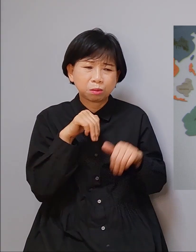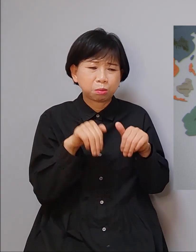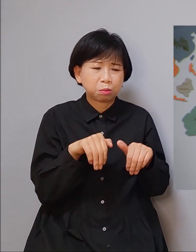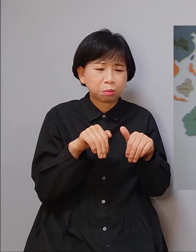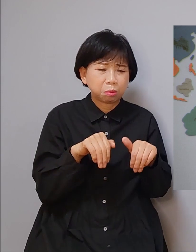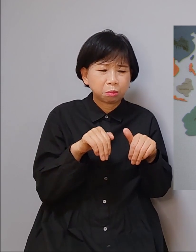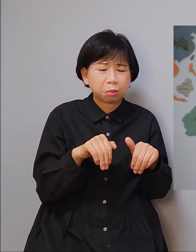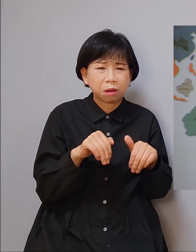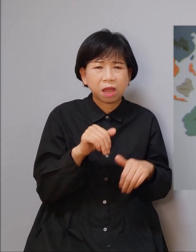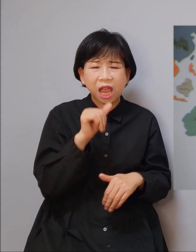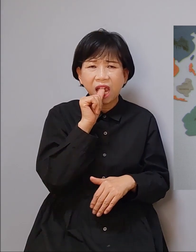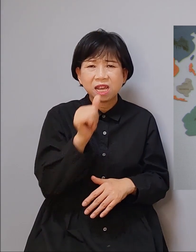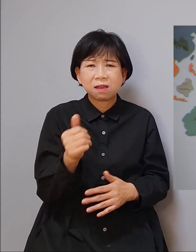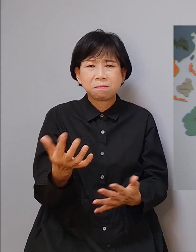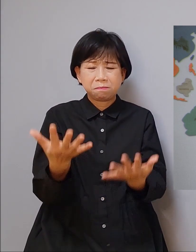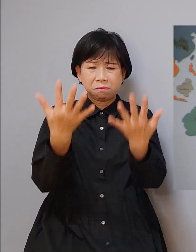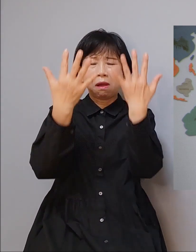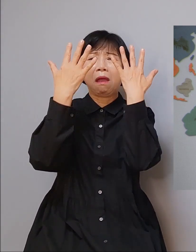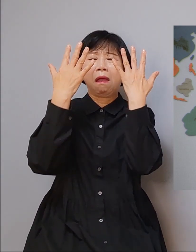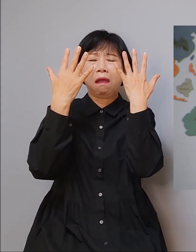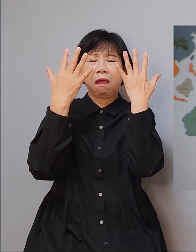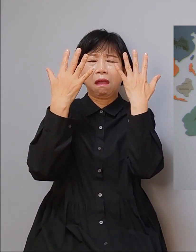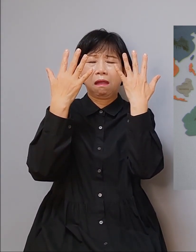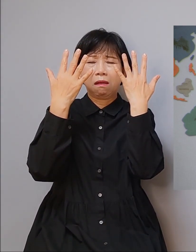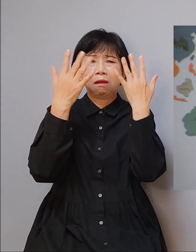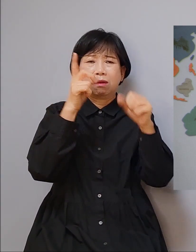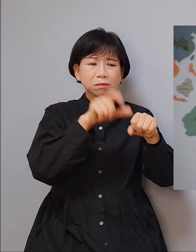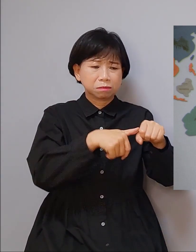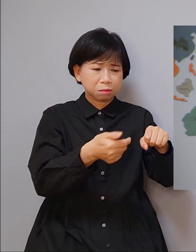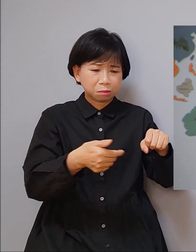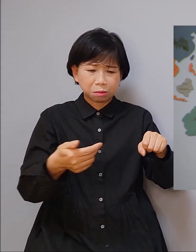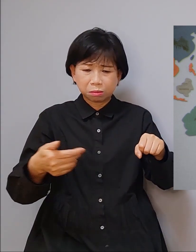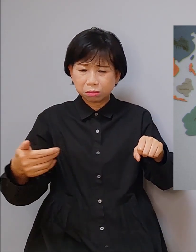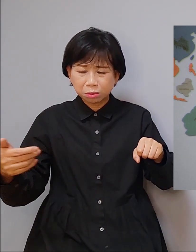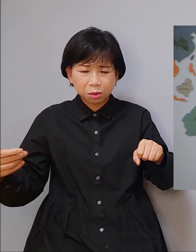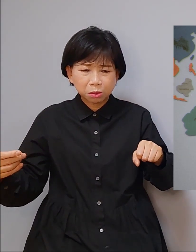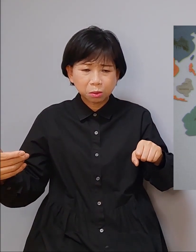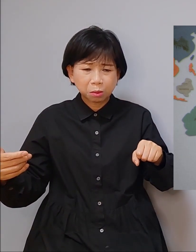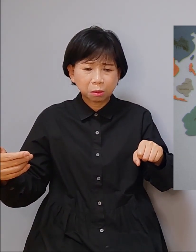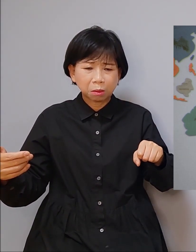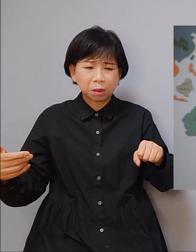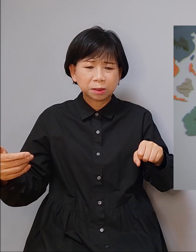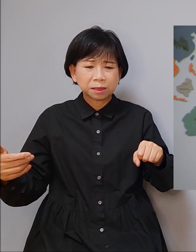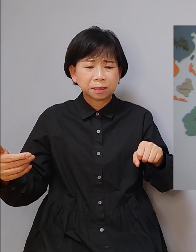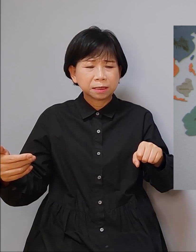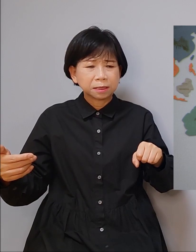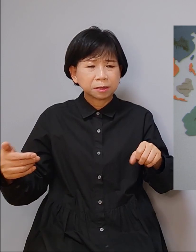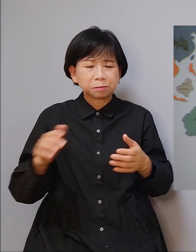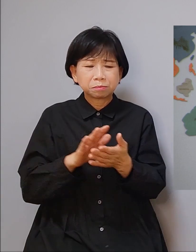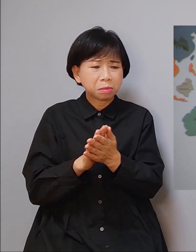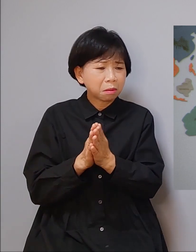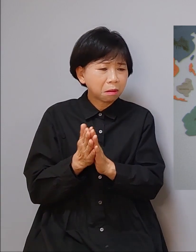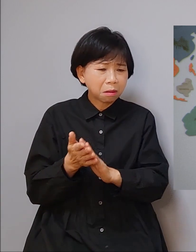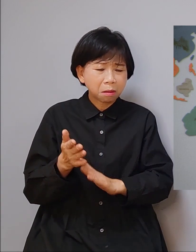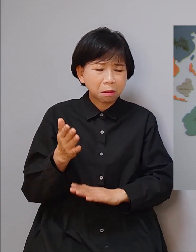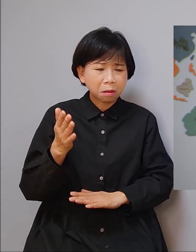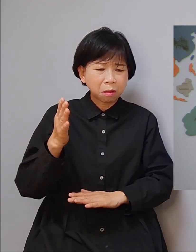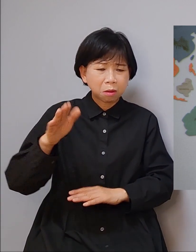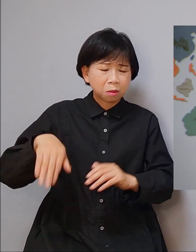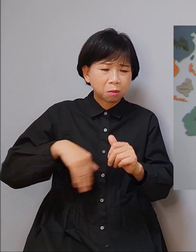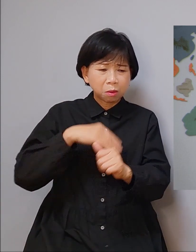제수인 그는 사실 달라질 게 없습니다. 시간이 지나간다고 해서 그의 신분이 상승하는 것도